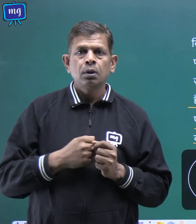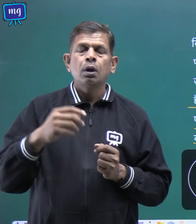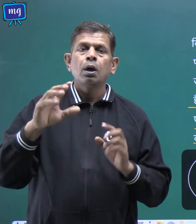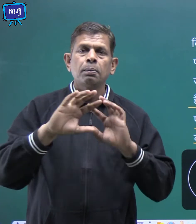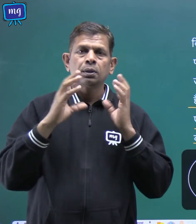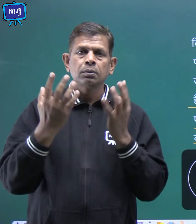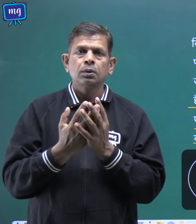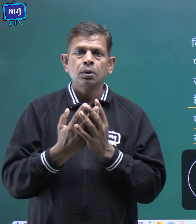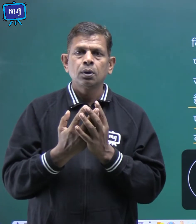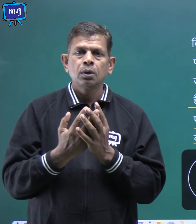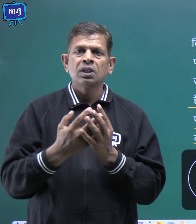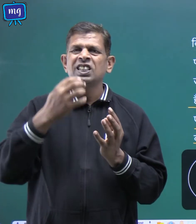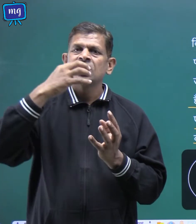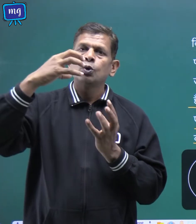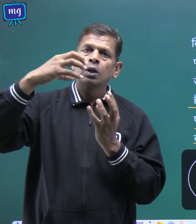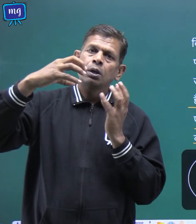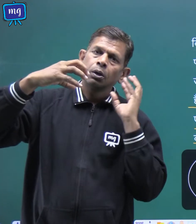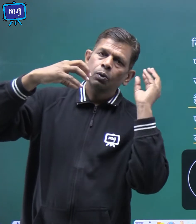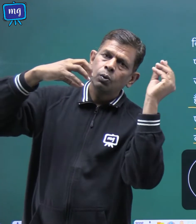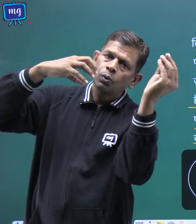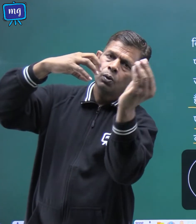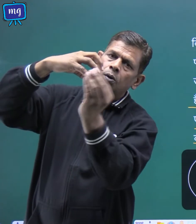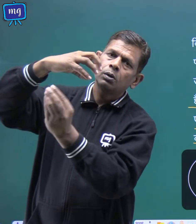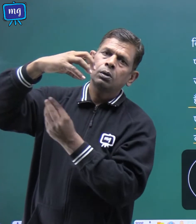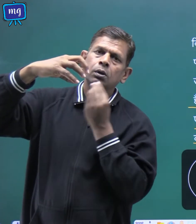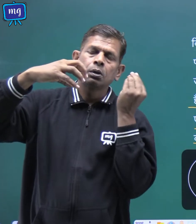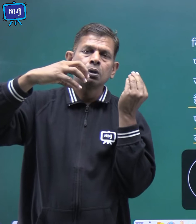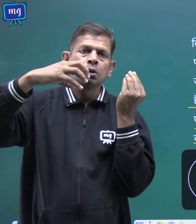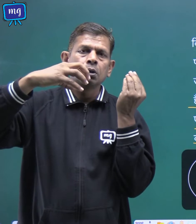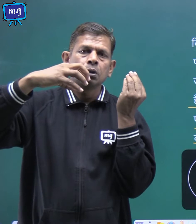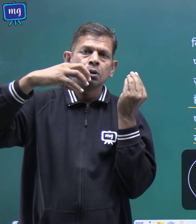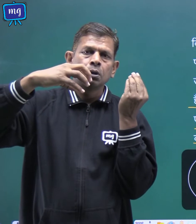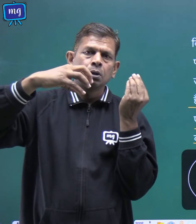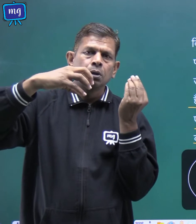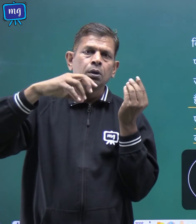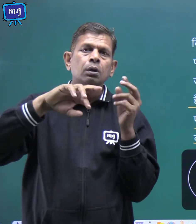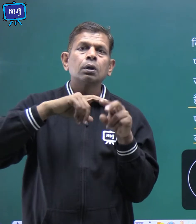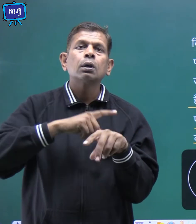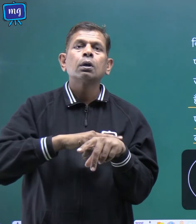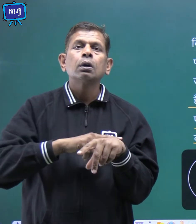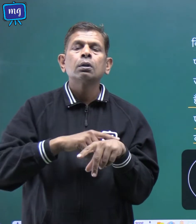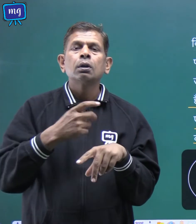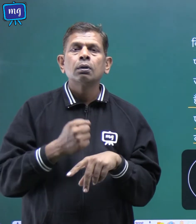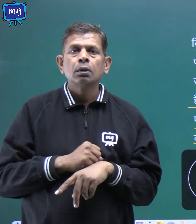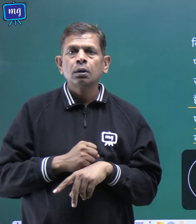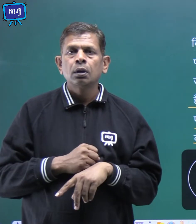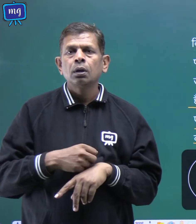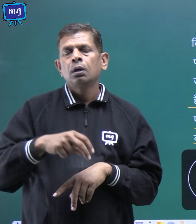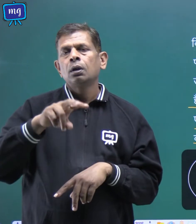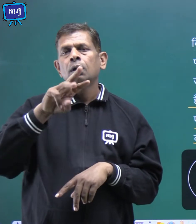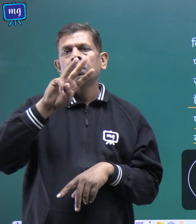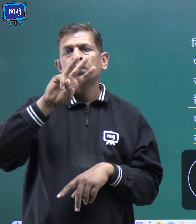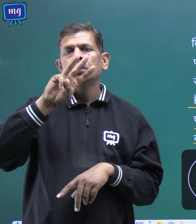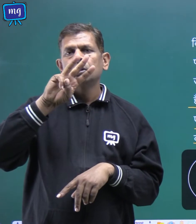पृथ्वी सूर्य के चारों ओर चक्कर लगाती है। कितने समय में बच्चों? 365